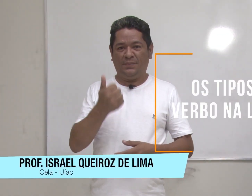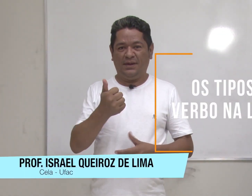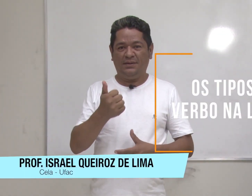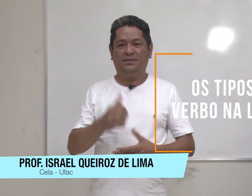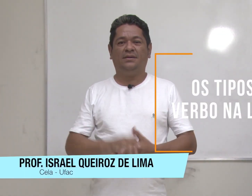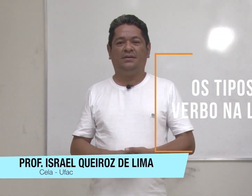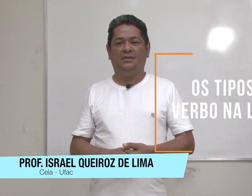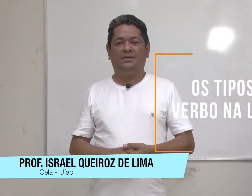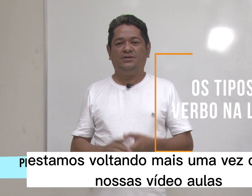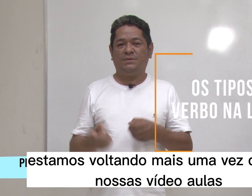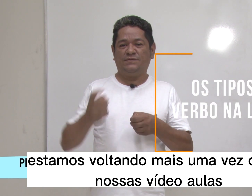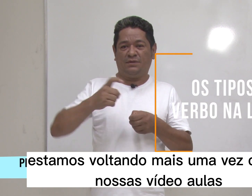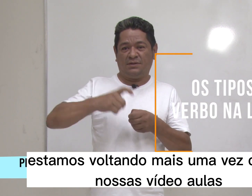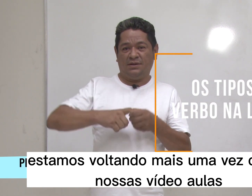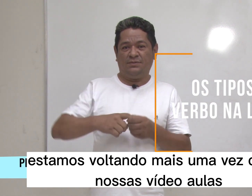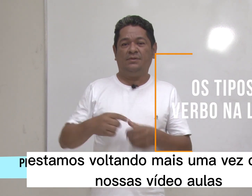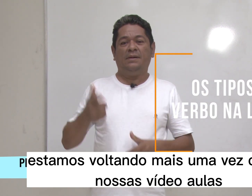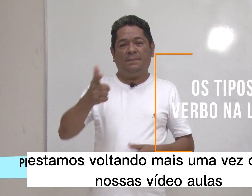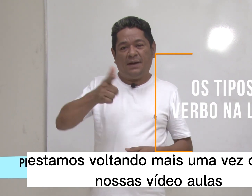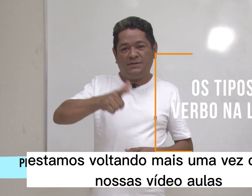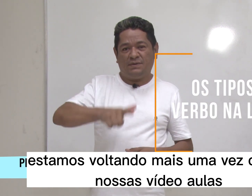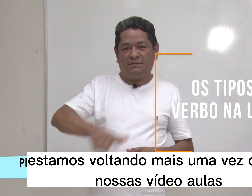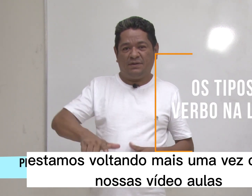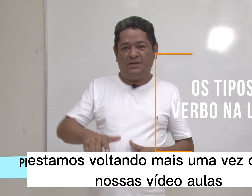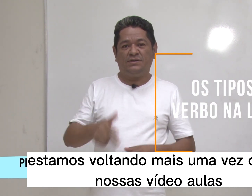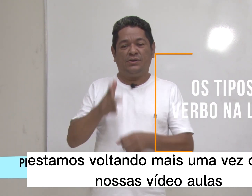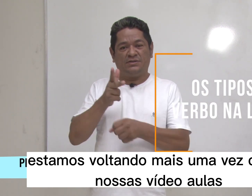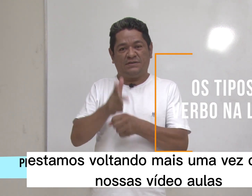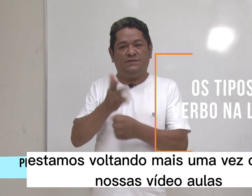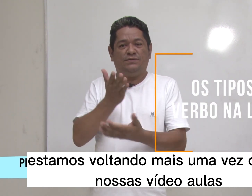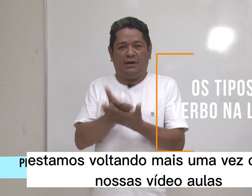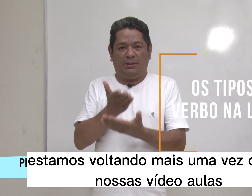tudo bem? Estamos voltando mais uma vez com as nossas videoaulas.